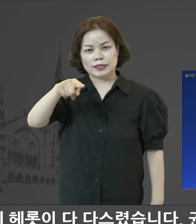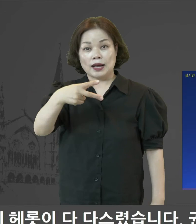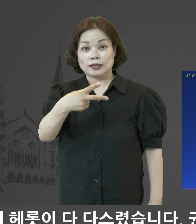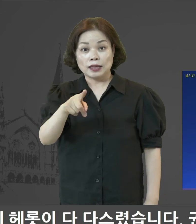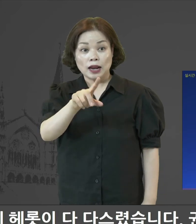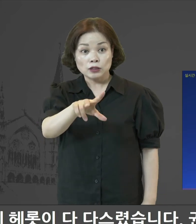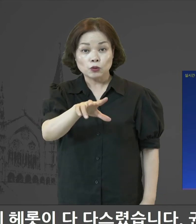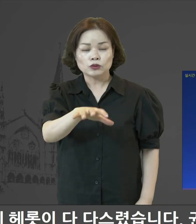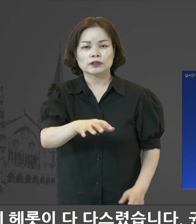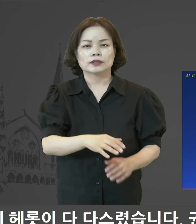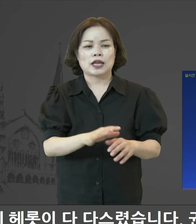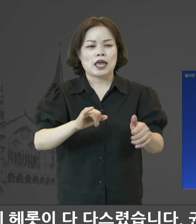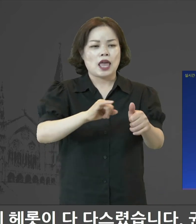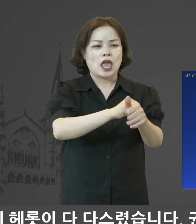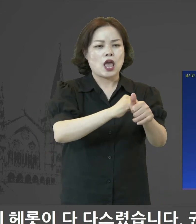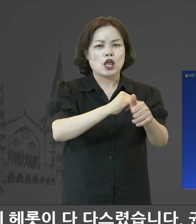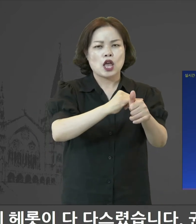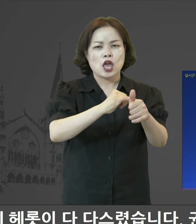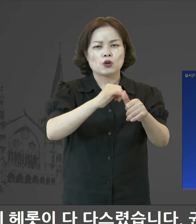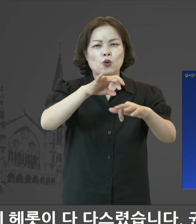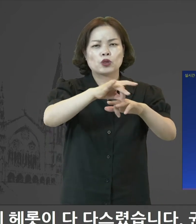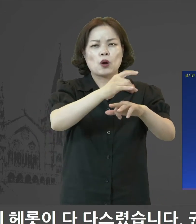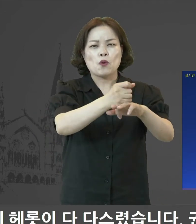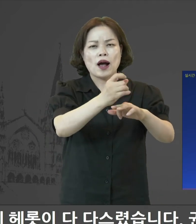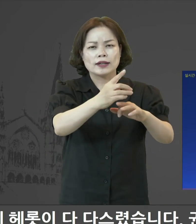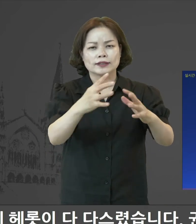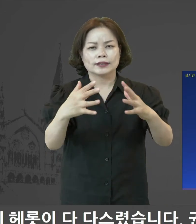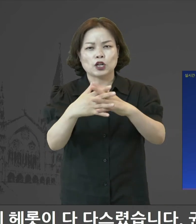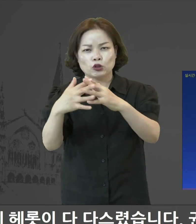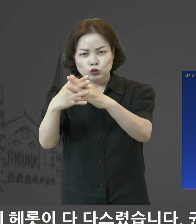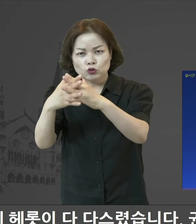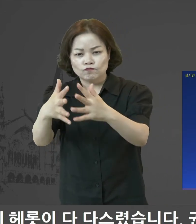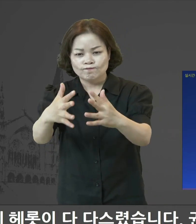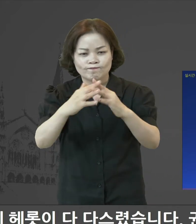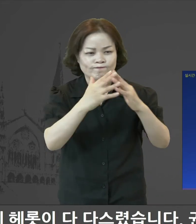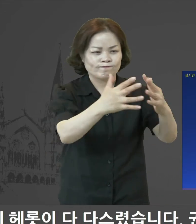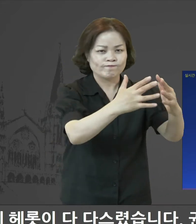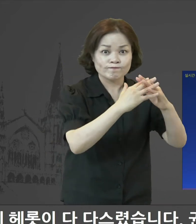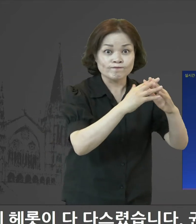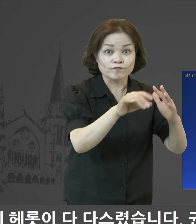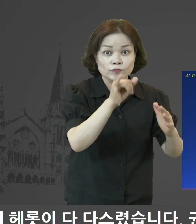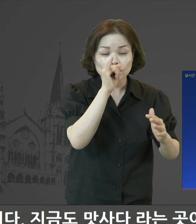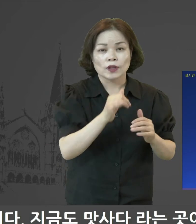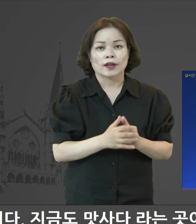것이고요. 또 뭐 헤로디아라는 또 동네도 또 자기가 이렇게 또 만든 또 다른 성도 또 있어요.